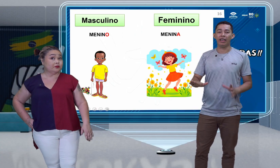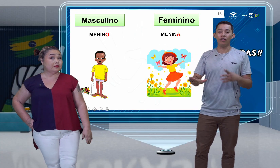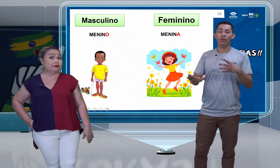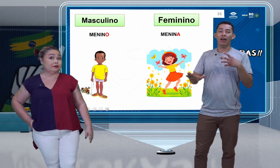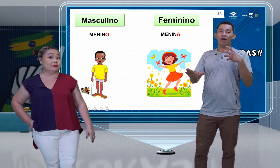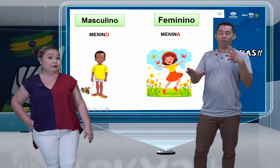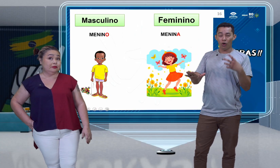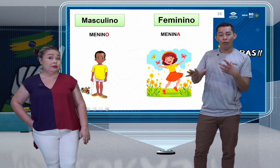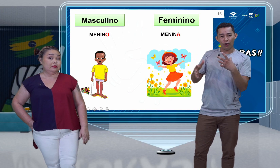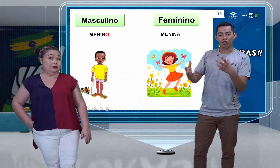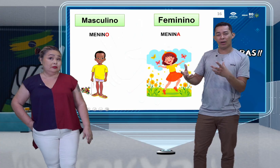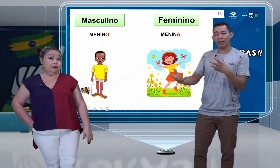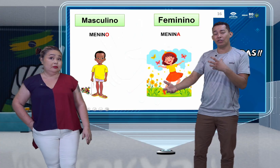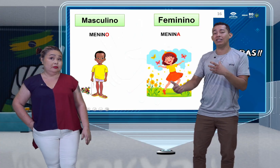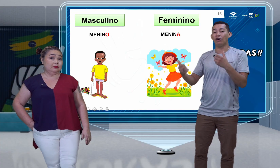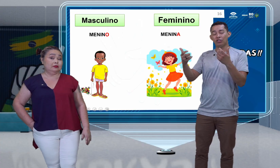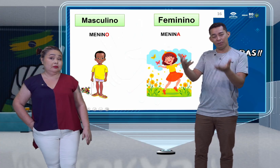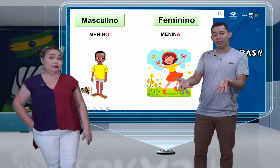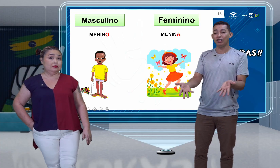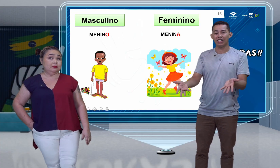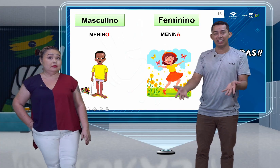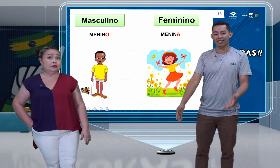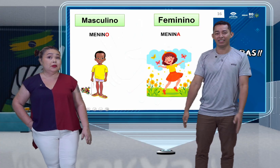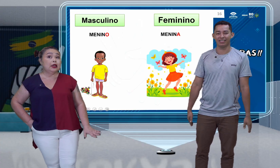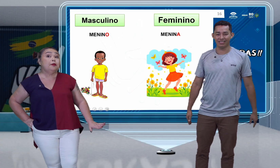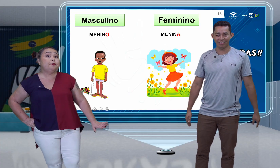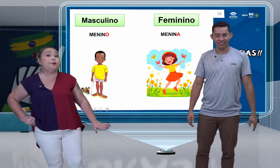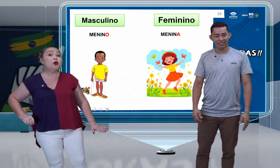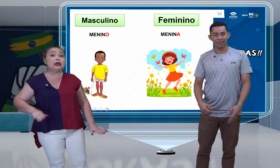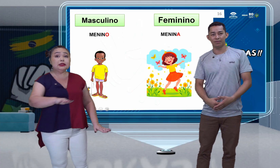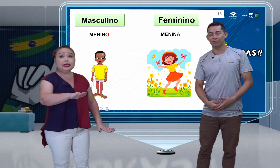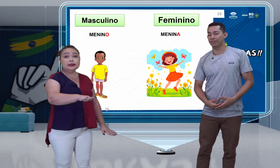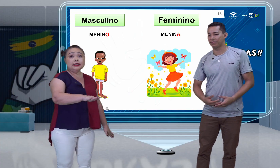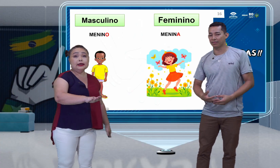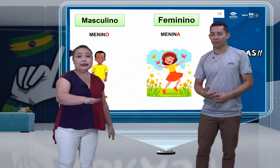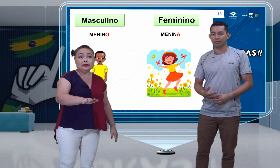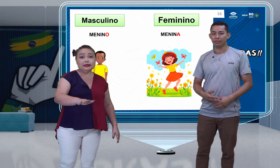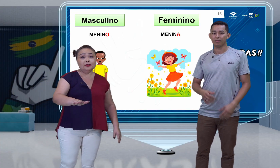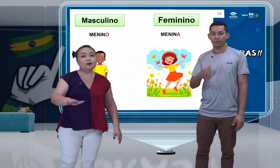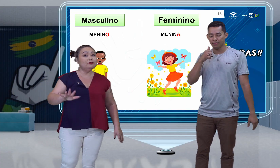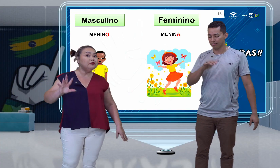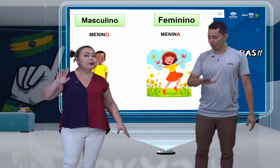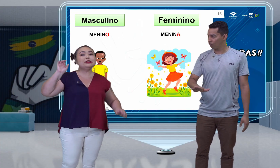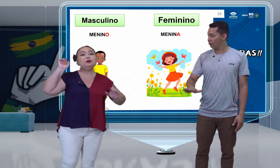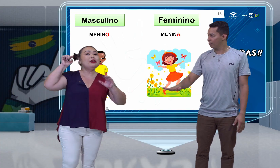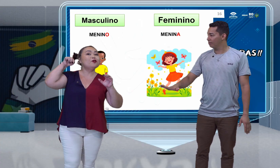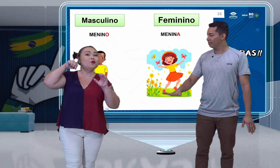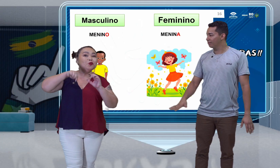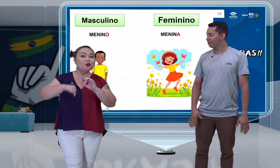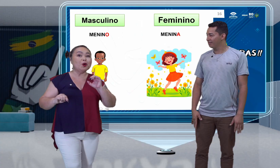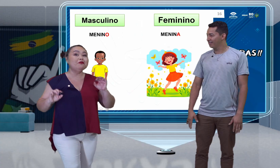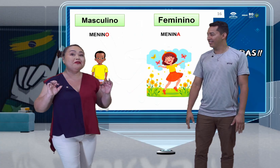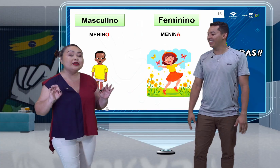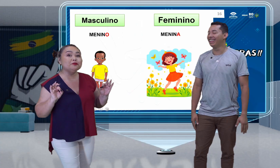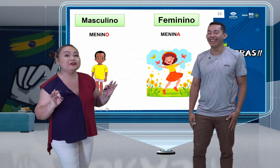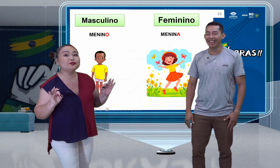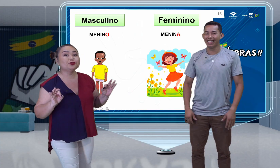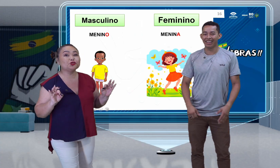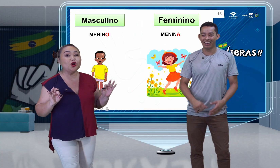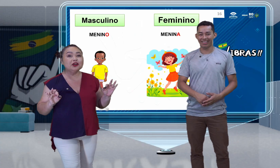tenho morfologicamente o sinal de menina. Por que tem essa questão? Eu sempre mergulho, como fala o professor